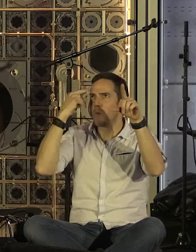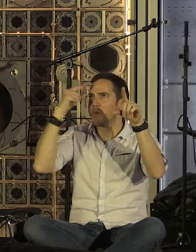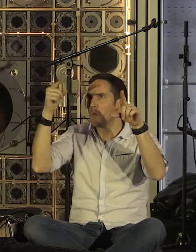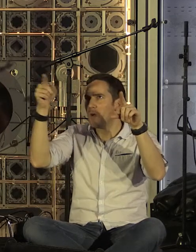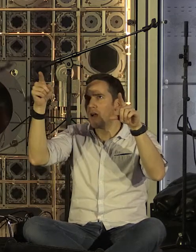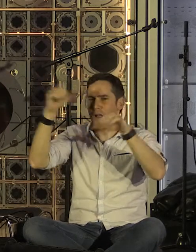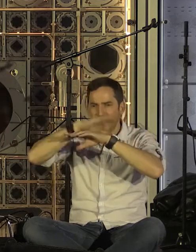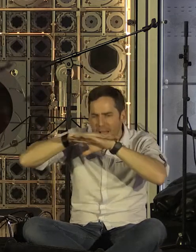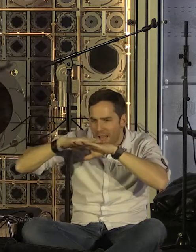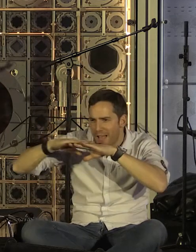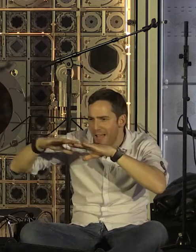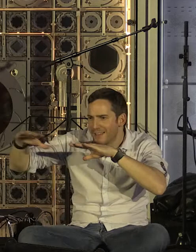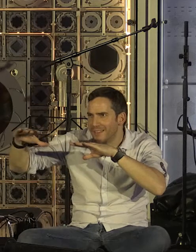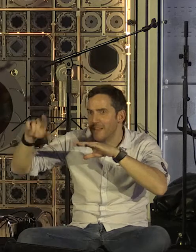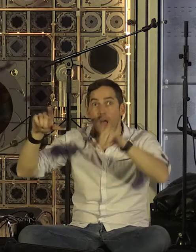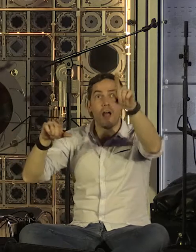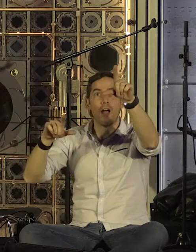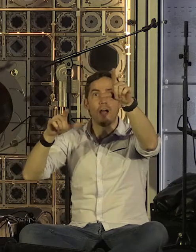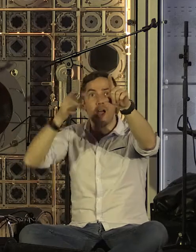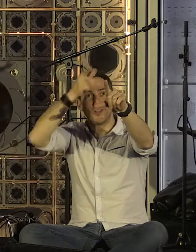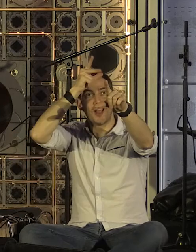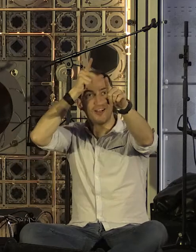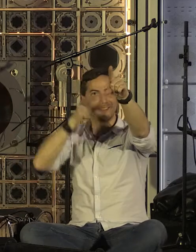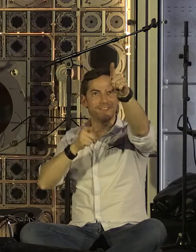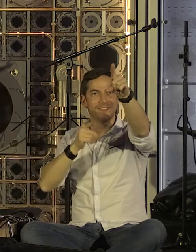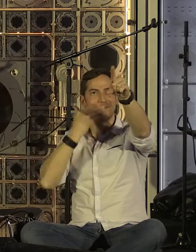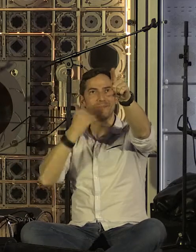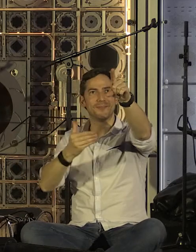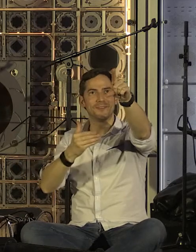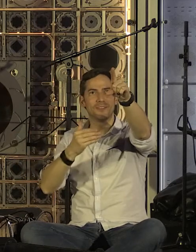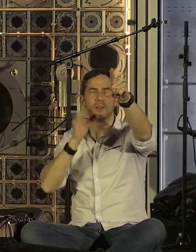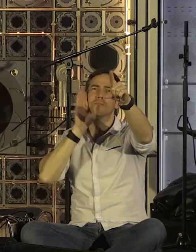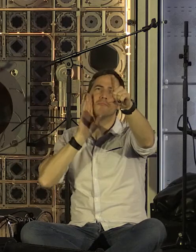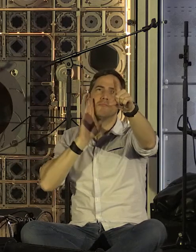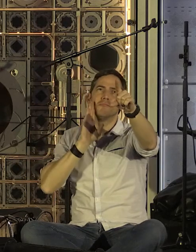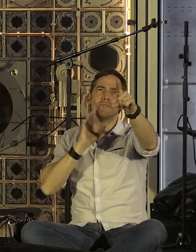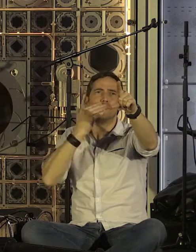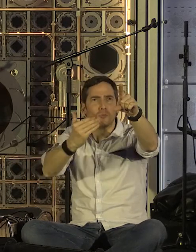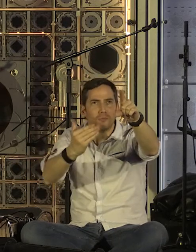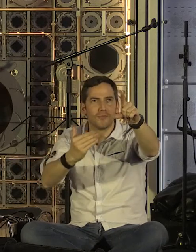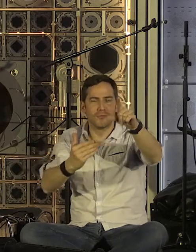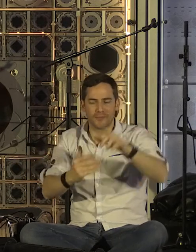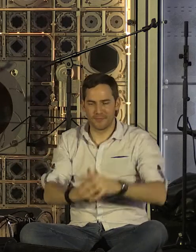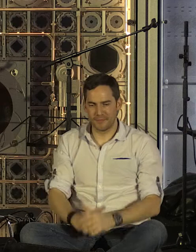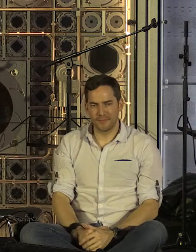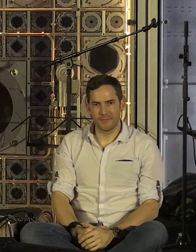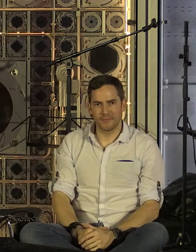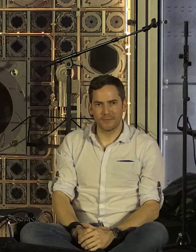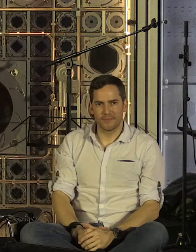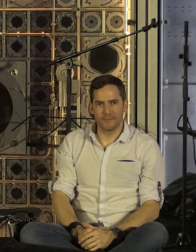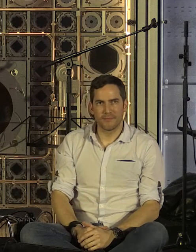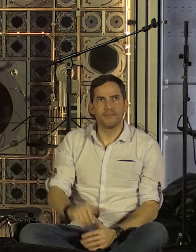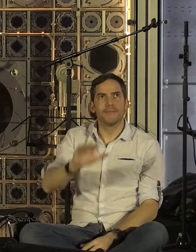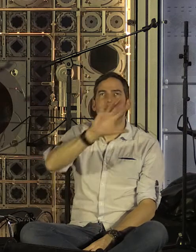Et caresse. Et là, coque, dis bonjour. Oh, je t'enconjure. Sur les toits,